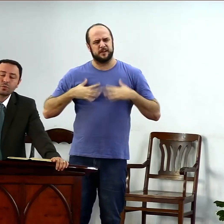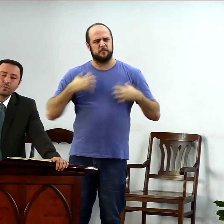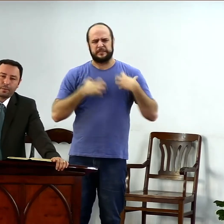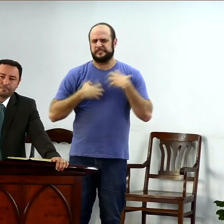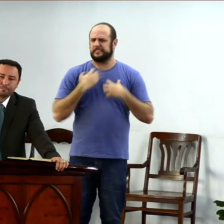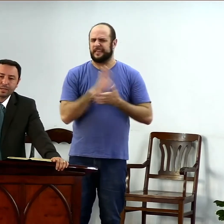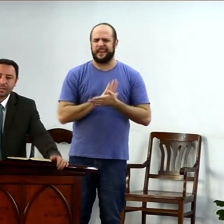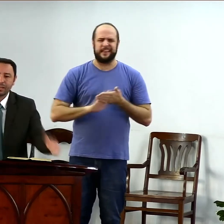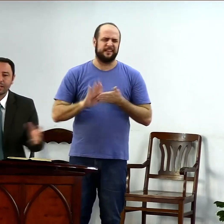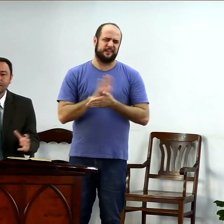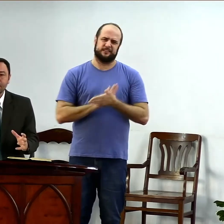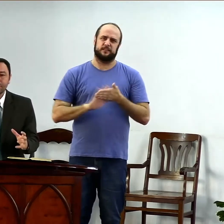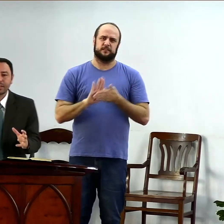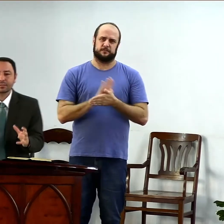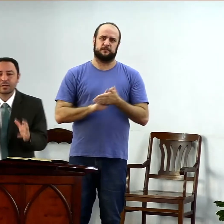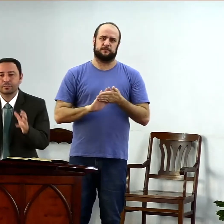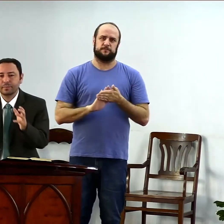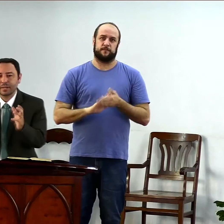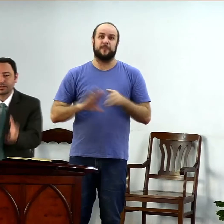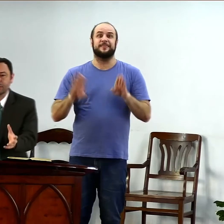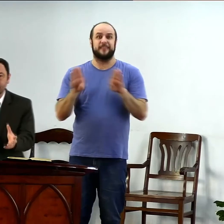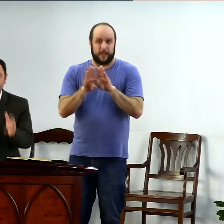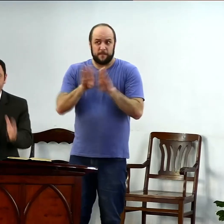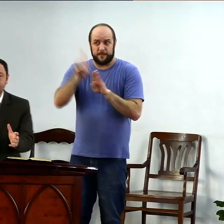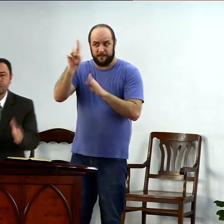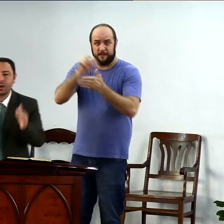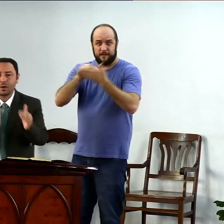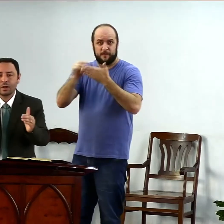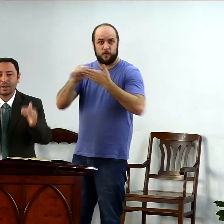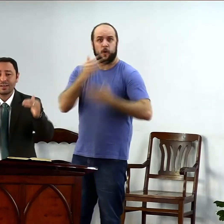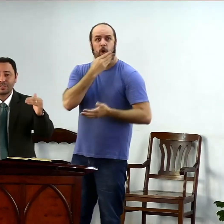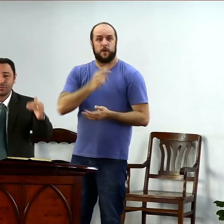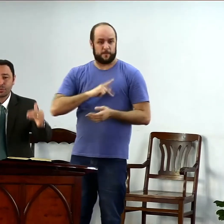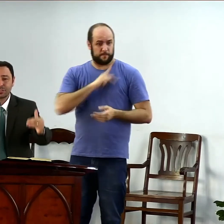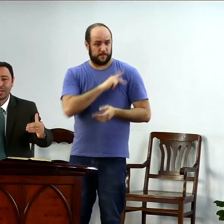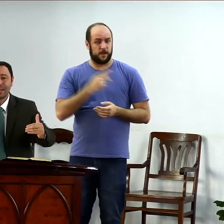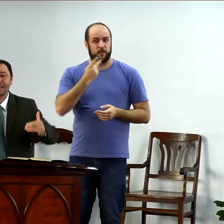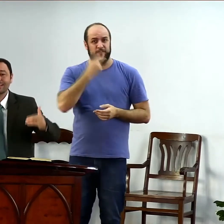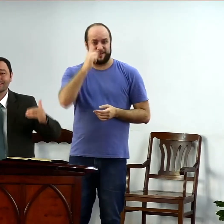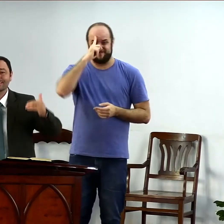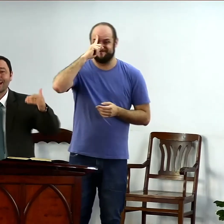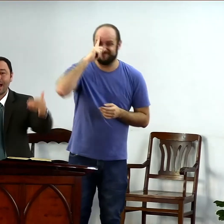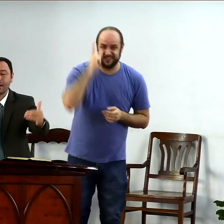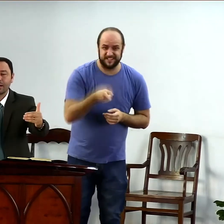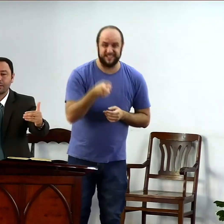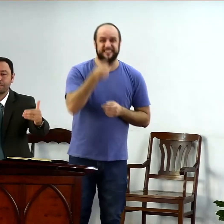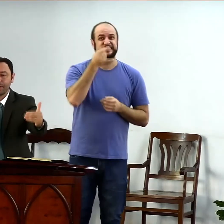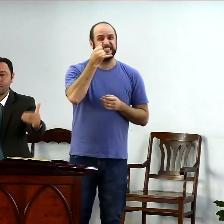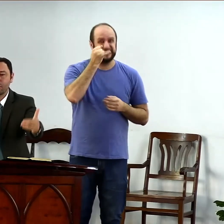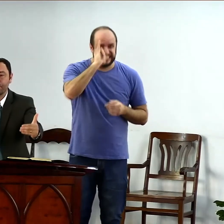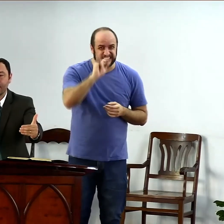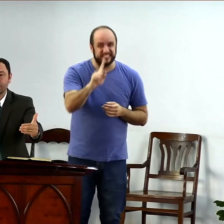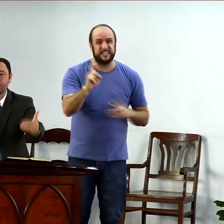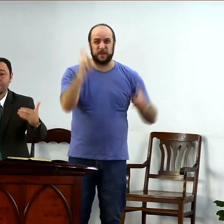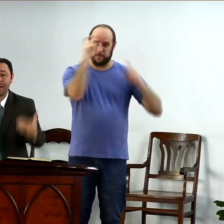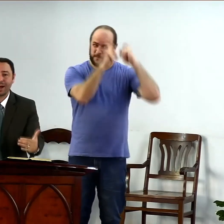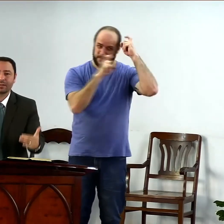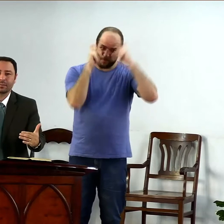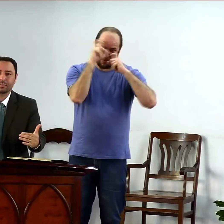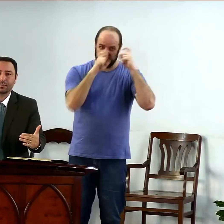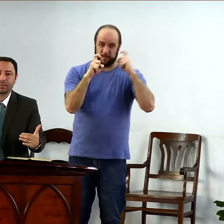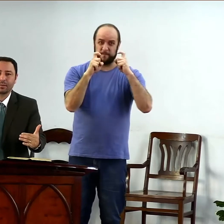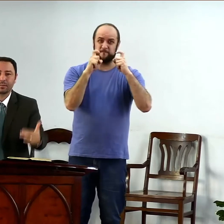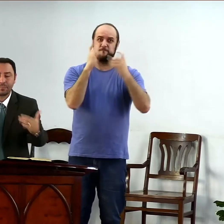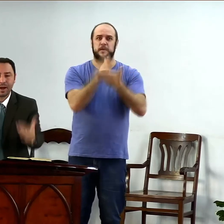coisa alguma. E ali também está no imperativo, dizendo: olha, se você está preocupado,